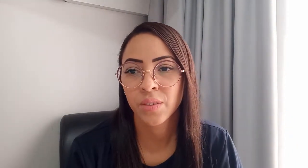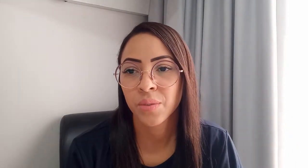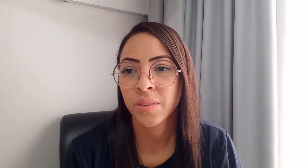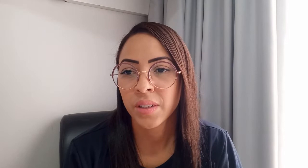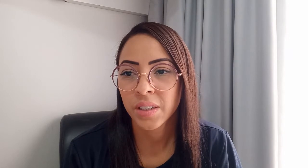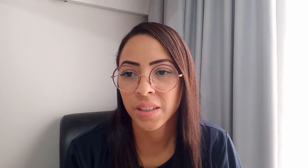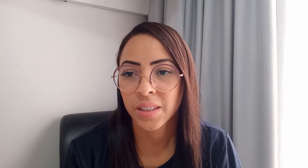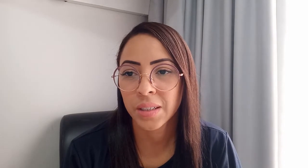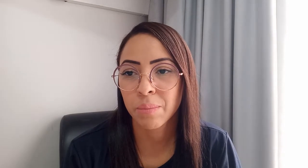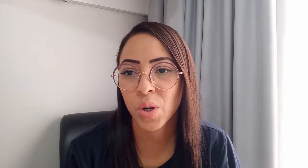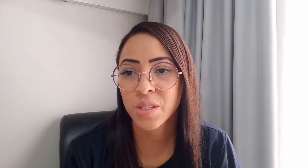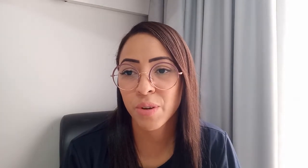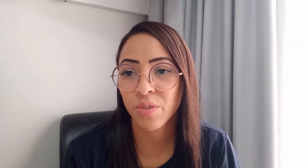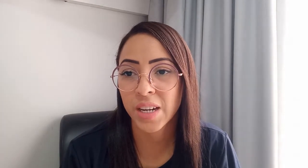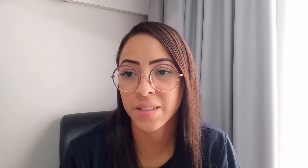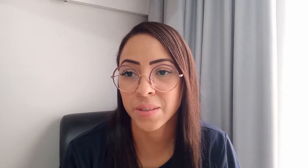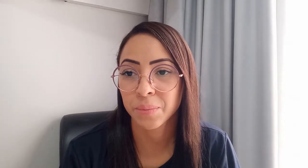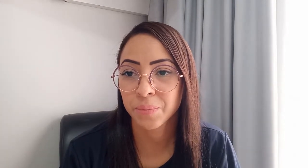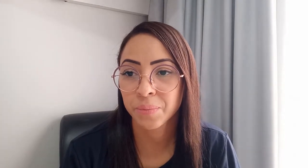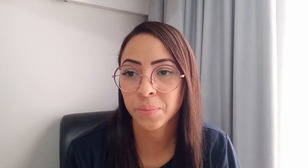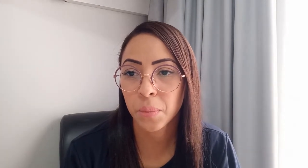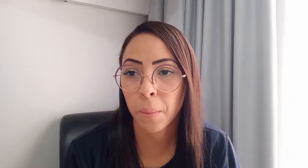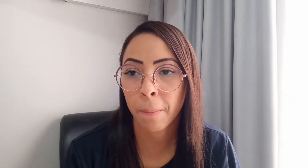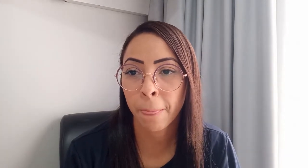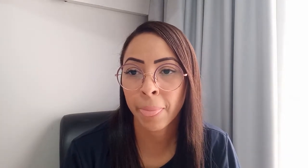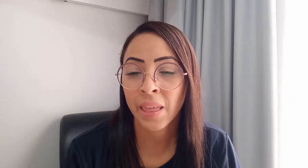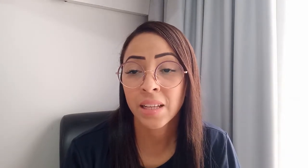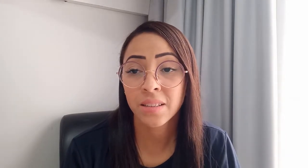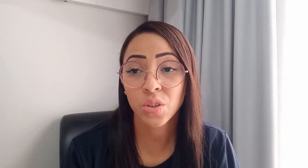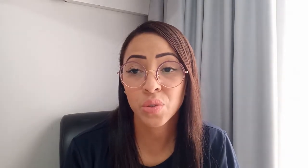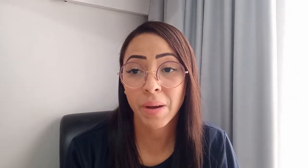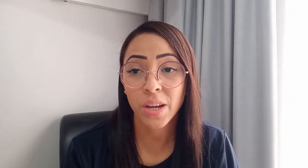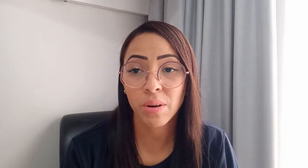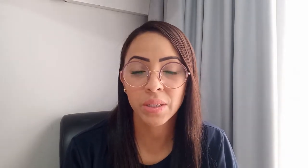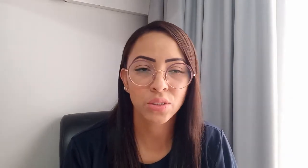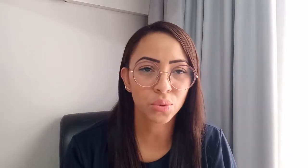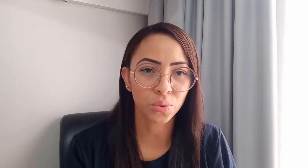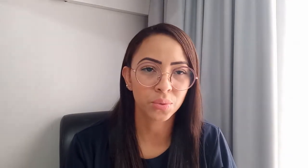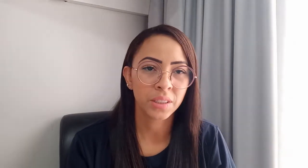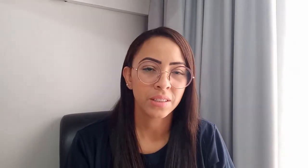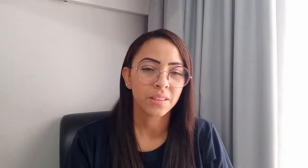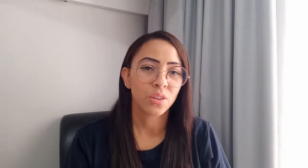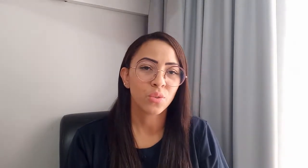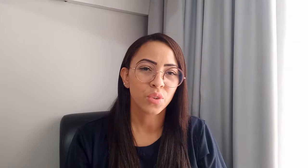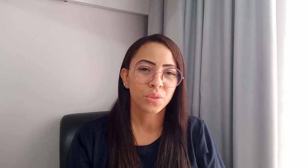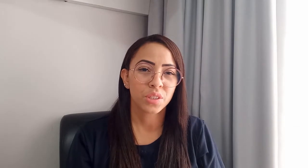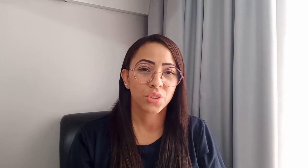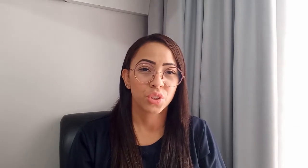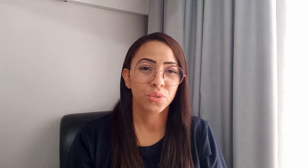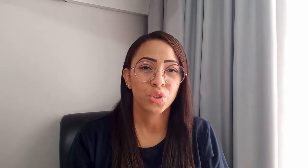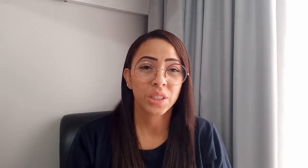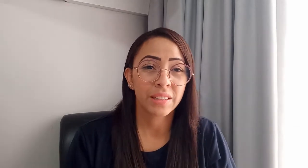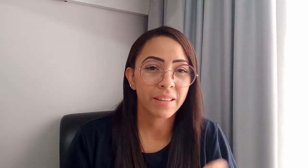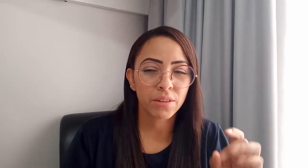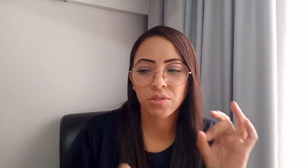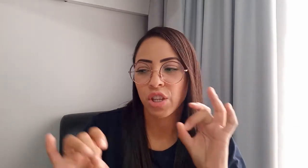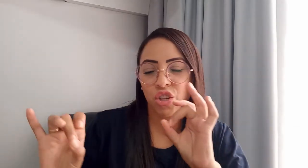Próxima frase. Deus Pai o abandonou. Então não foi o sentido de que Deus